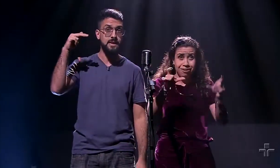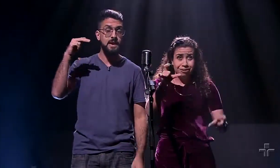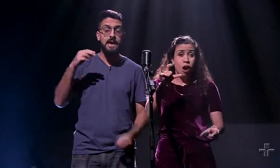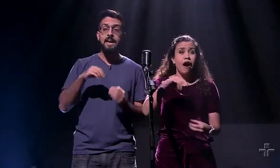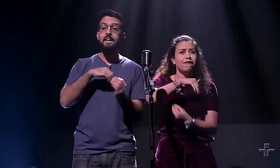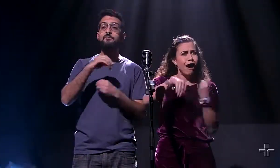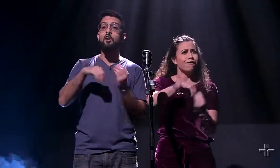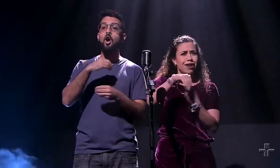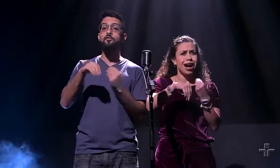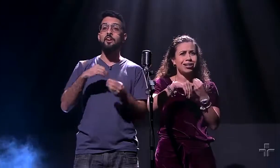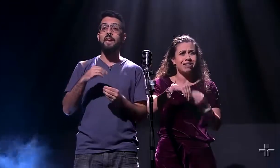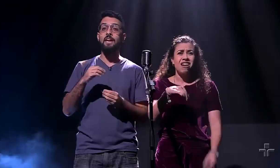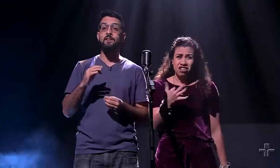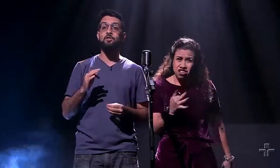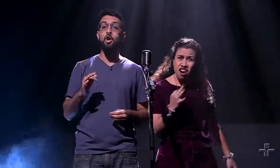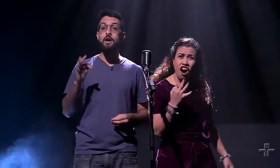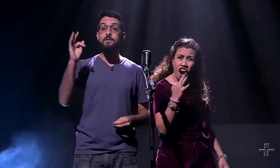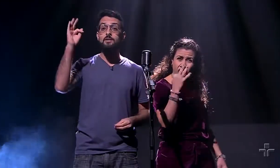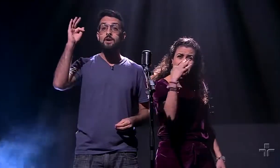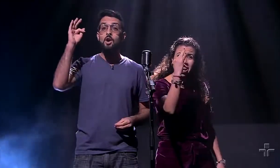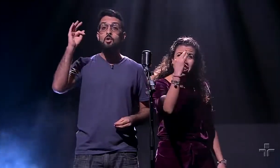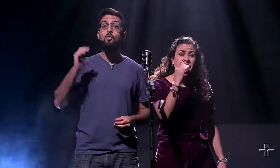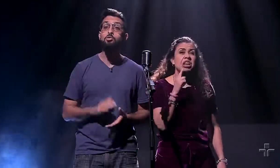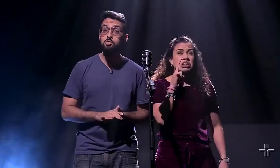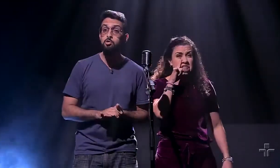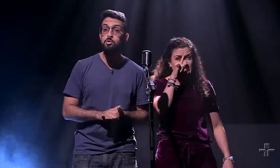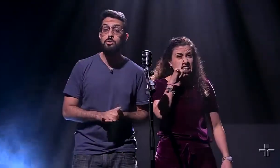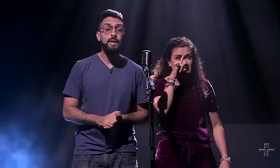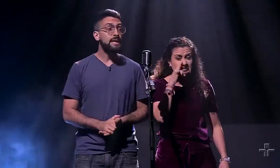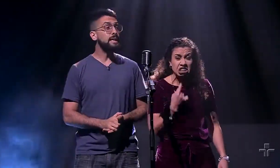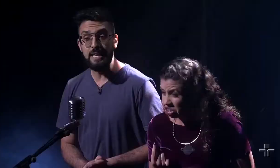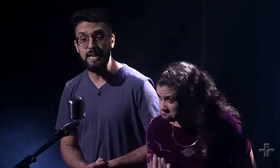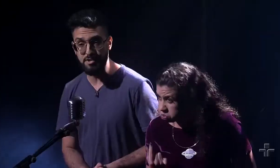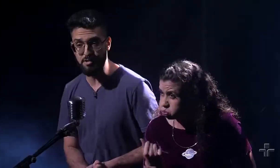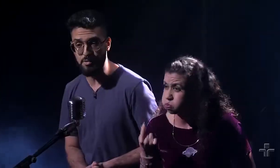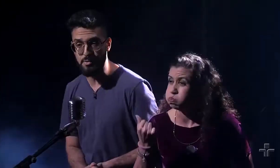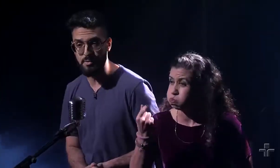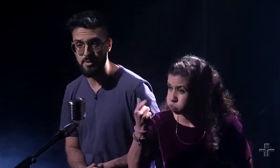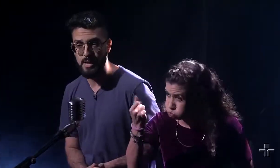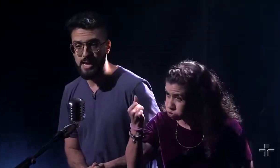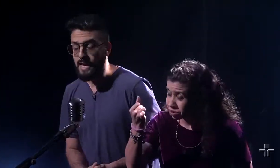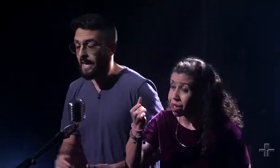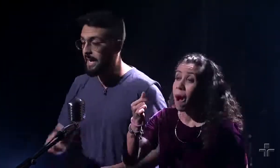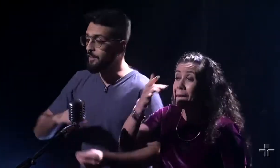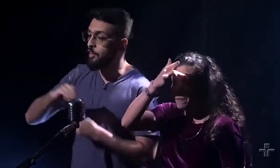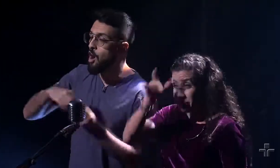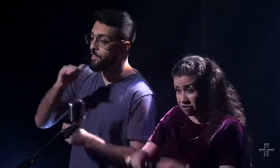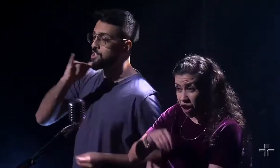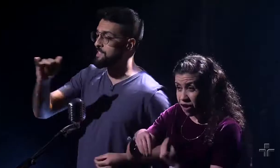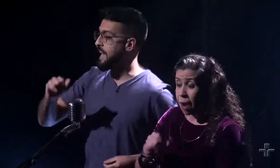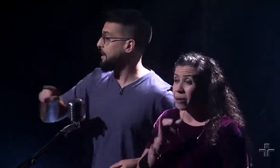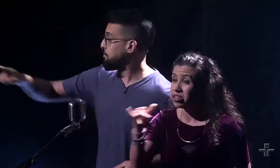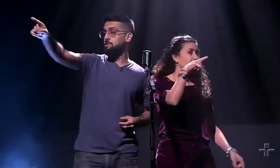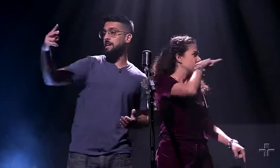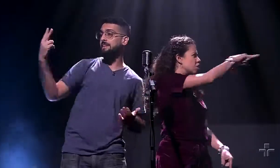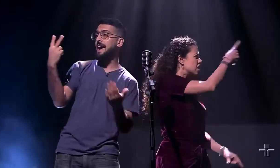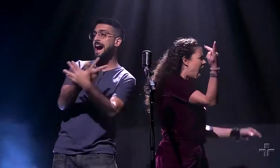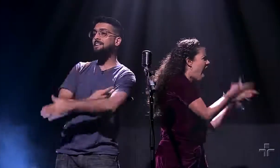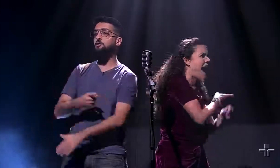envolvem dor custo e risco envolvem dizer você está errado